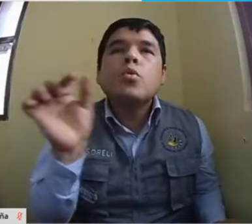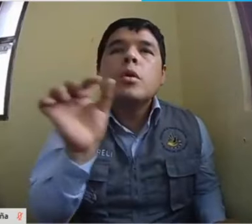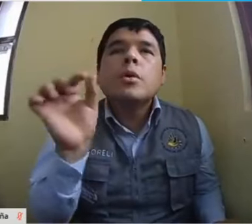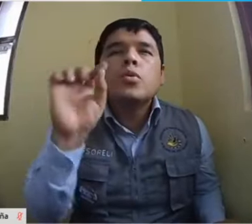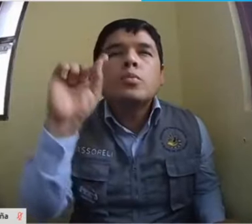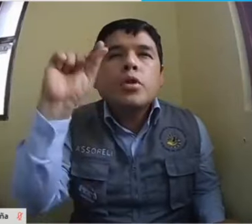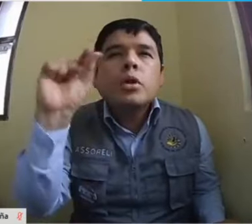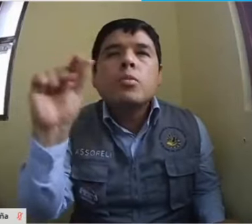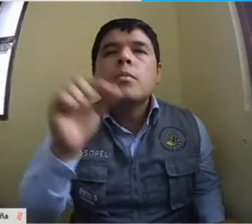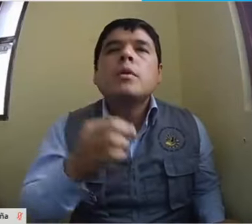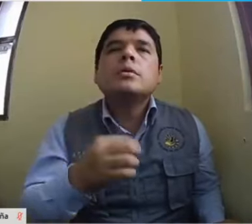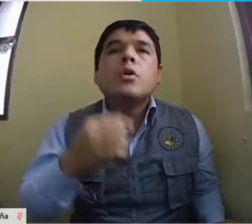Ese es abuelo.